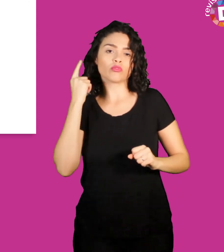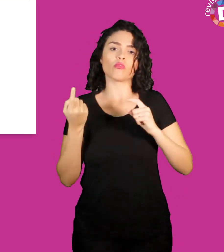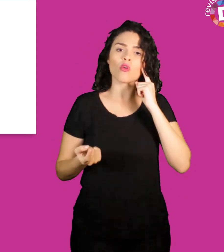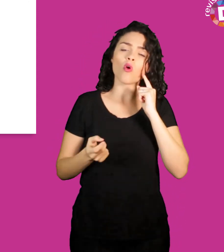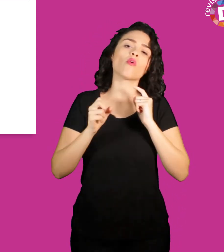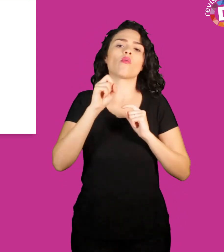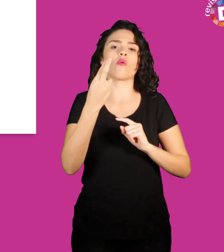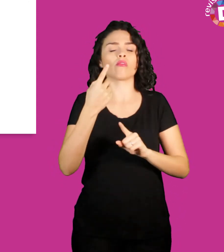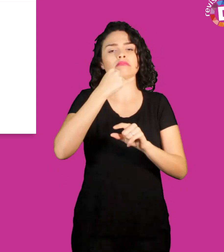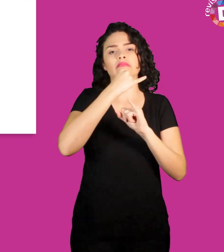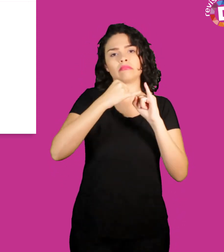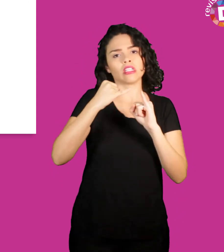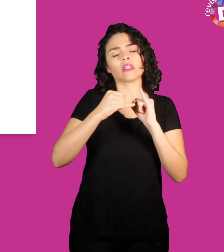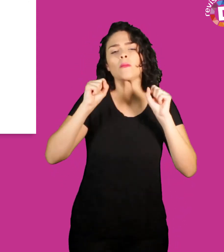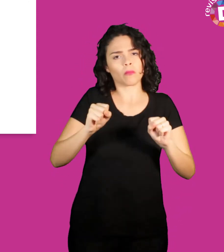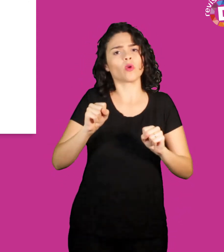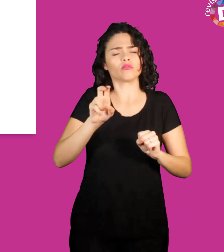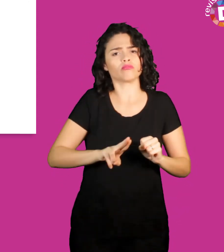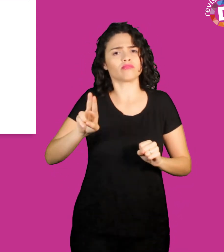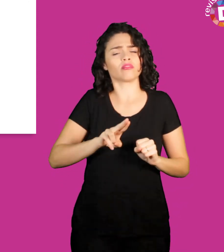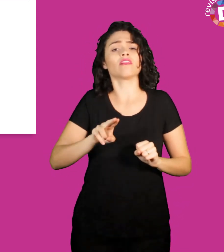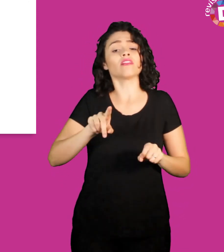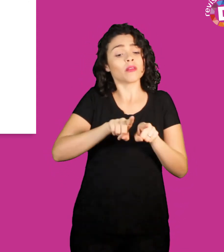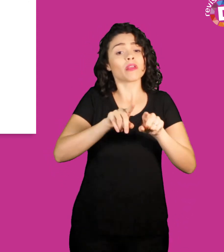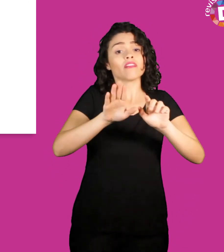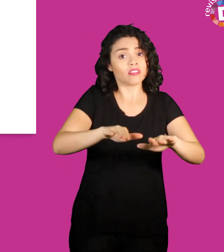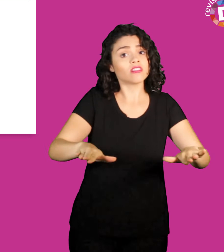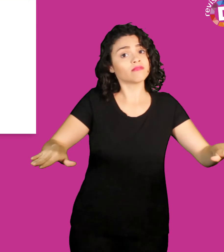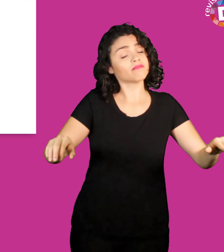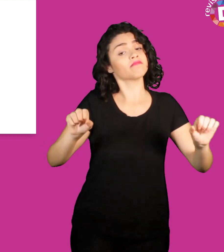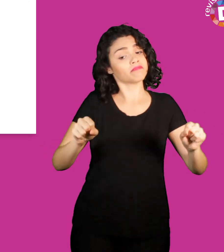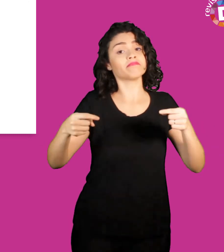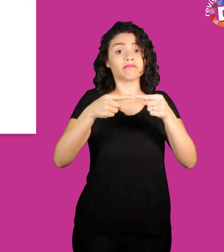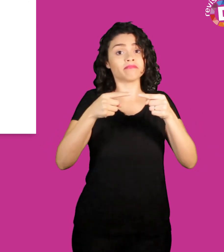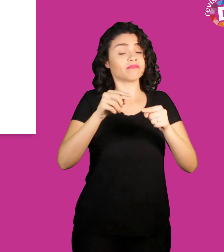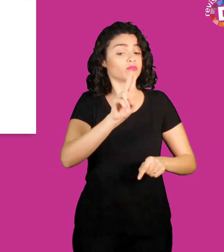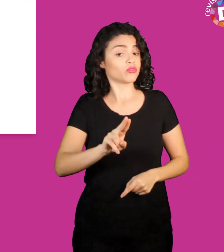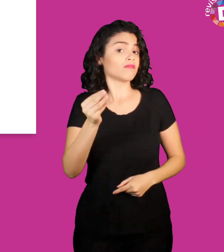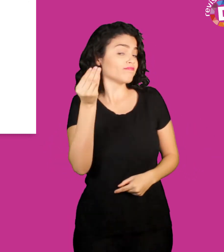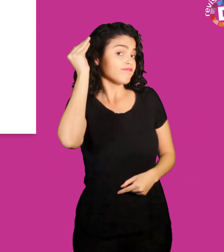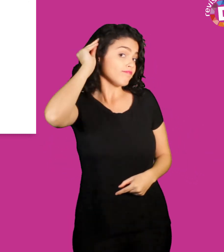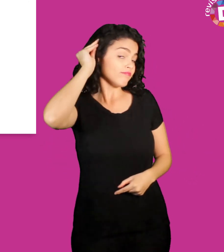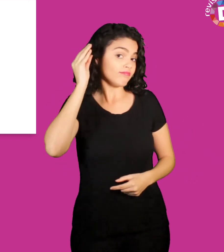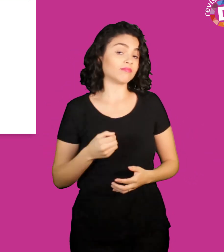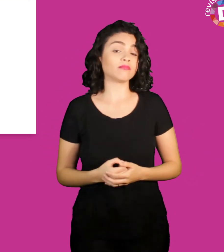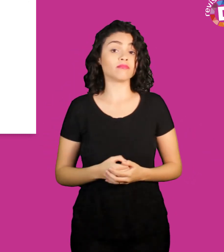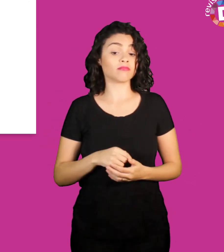surdez unilateral crianças também podem ser beneficiadas o dispositivo foi